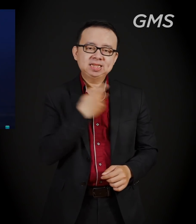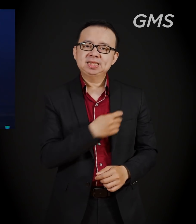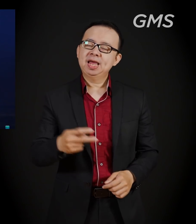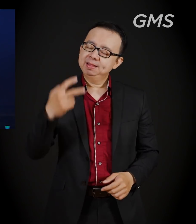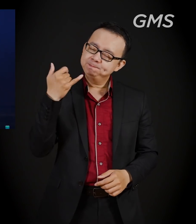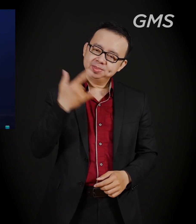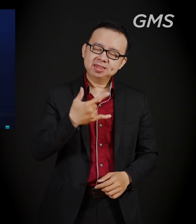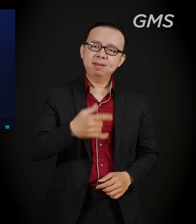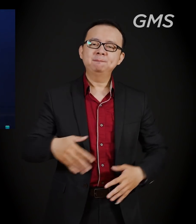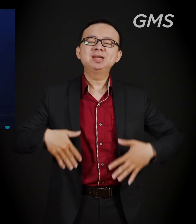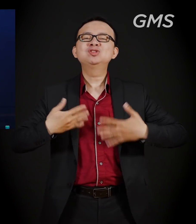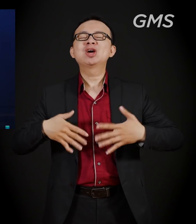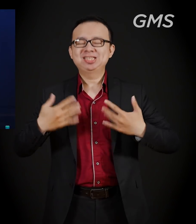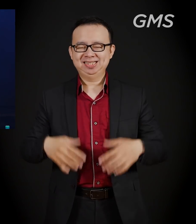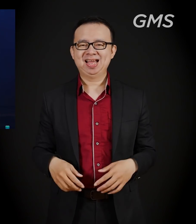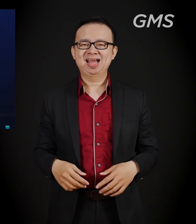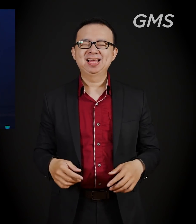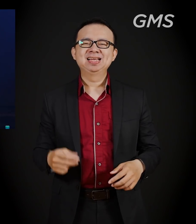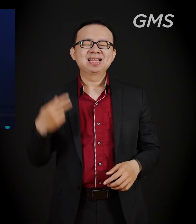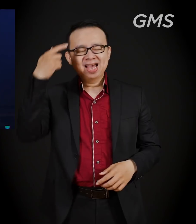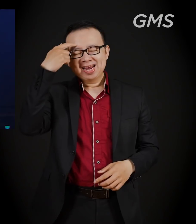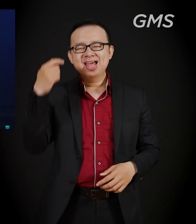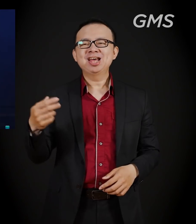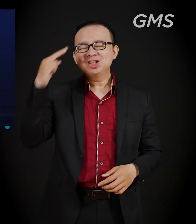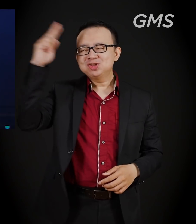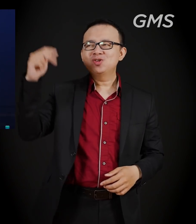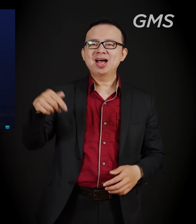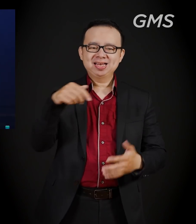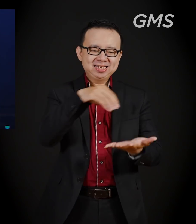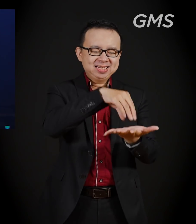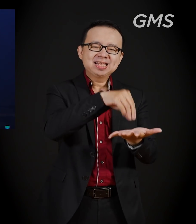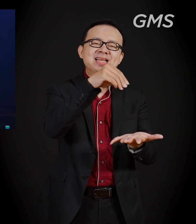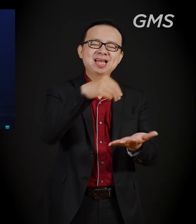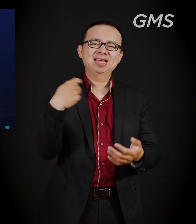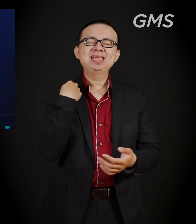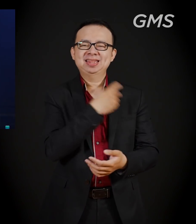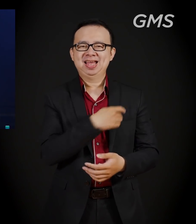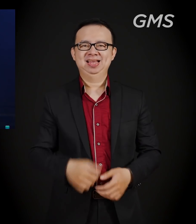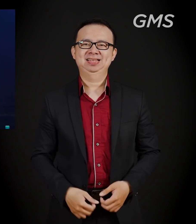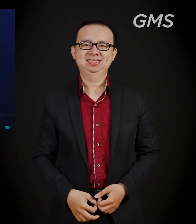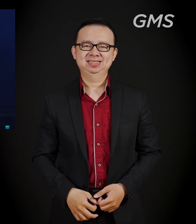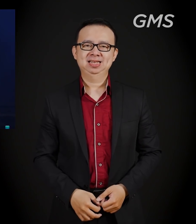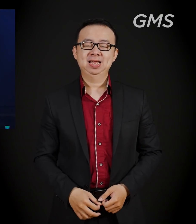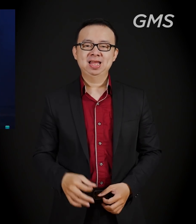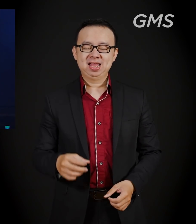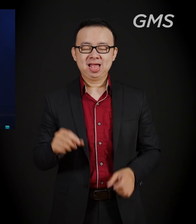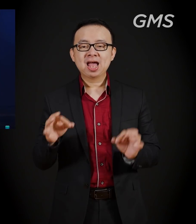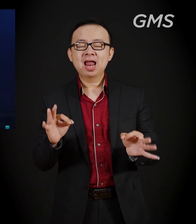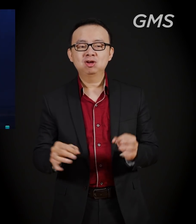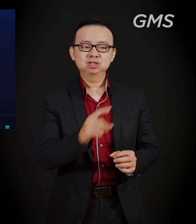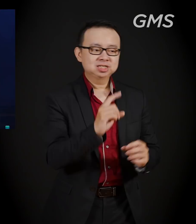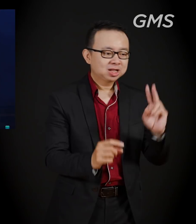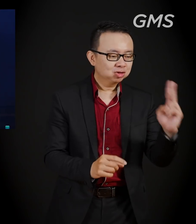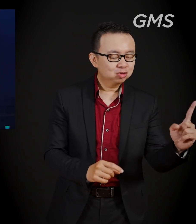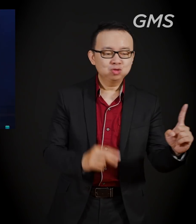cita karena Tuhan ada di tengah-tengah kita. Saudara ku yang kasih dalam Tuhan, Alkitab saya bilang di mana dua tiga orang berhimpun dalam namanya dia